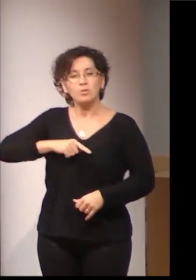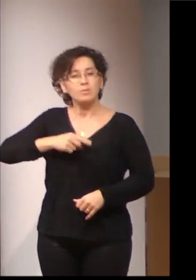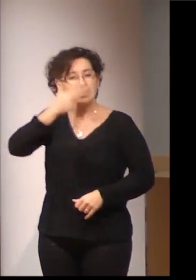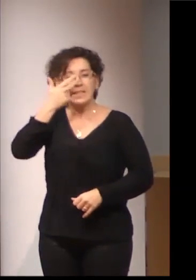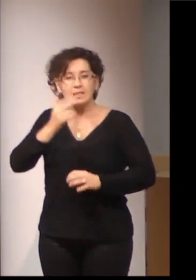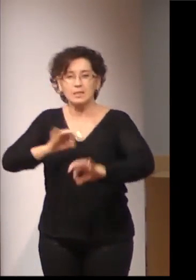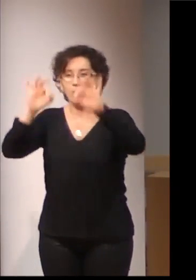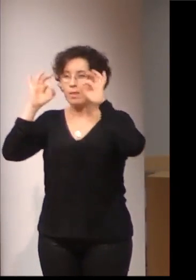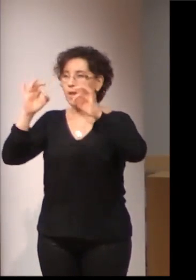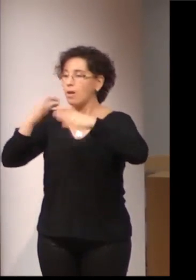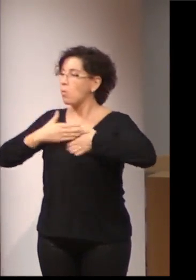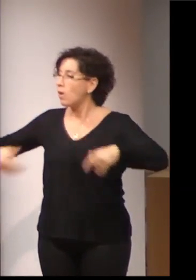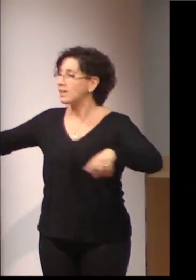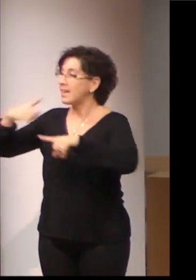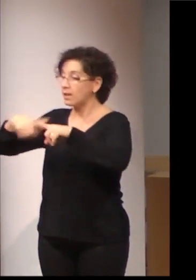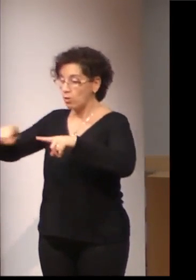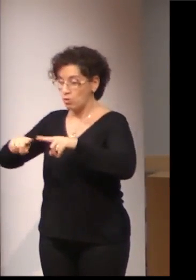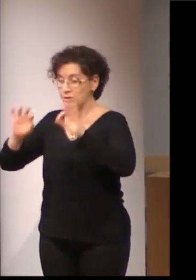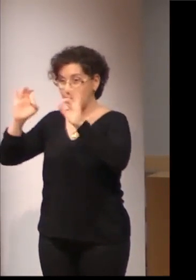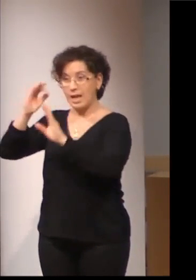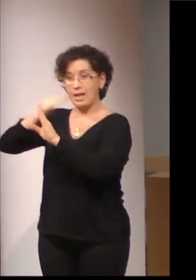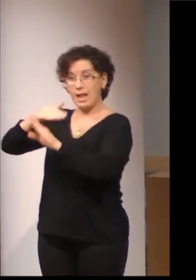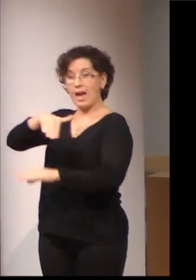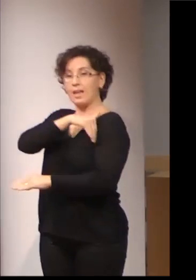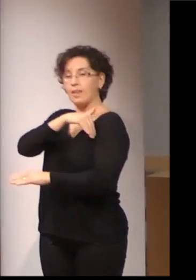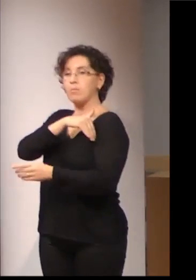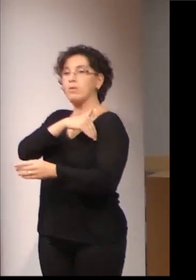en todo lo que sea academia a la lengua de signos.